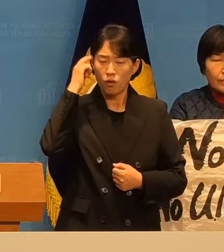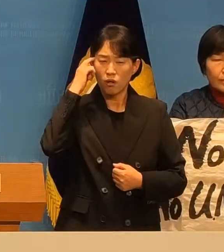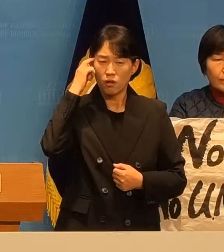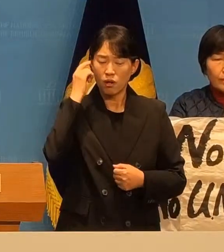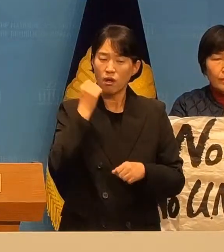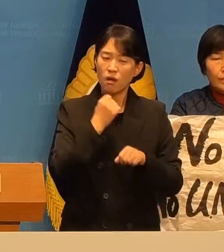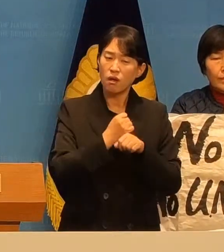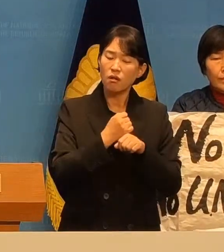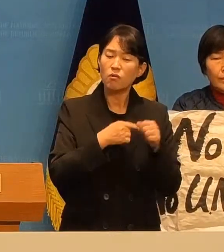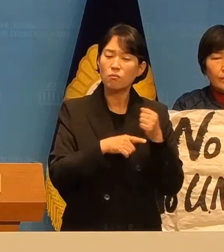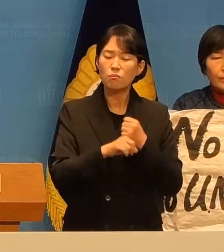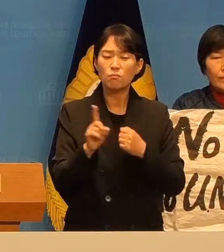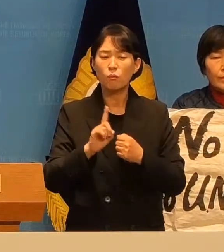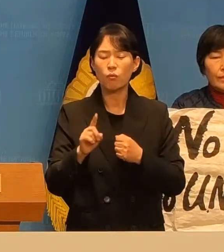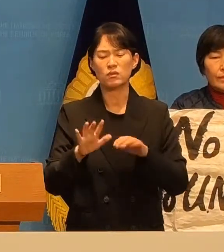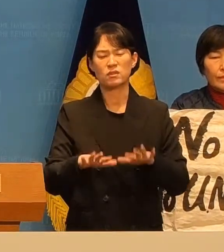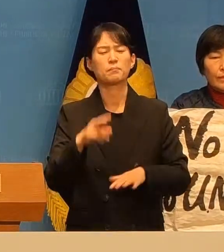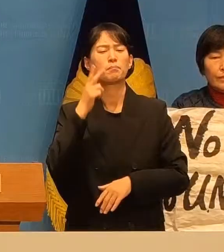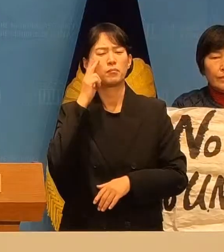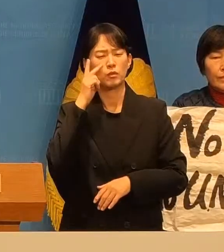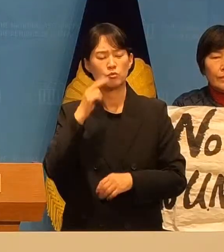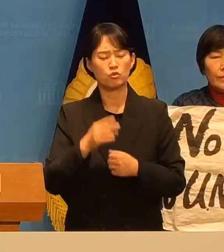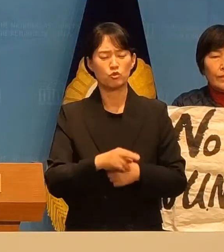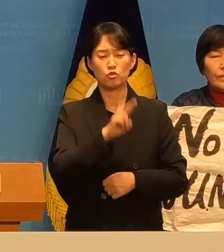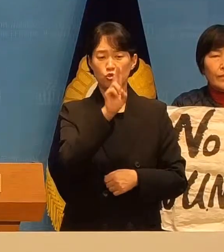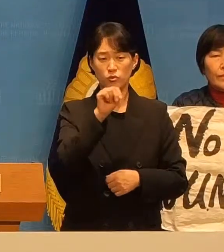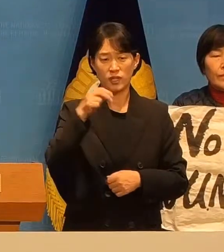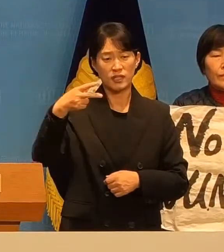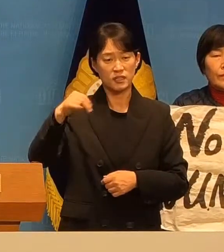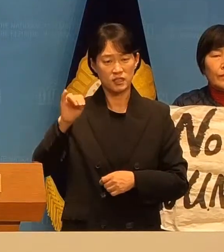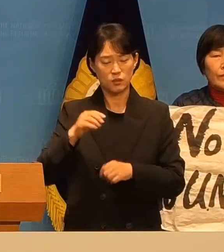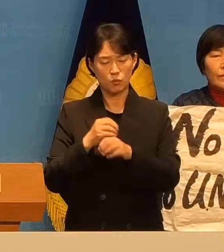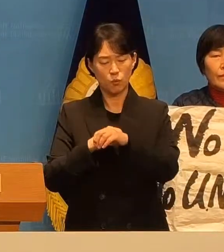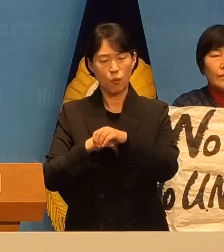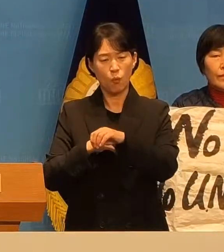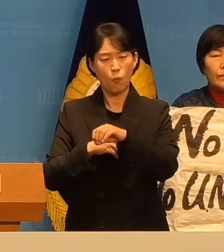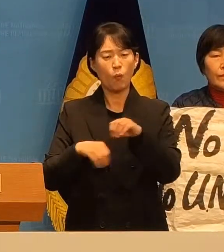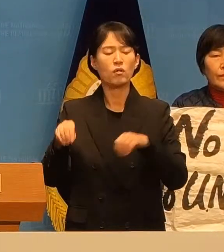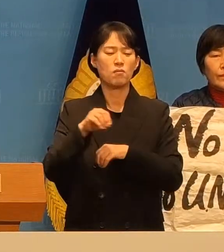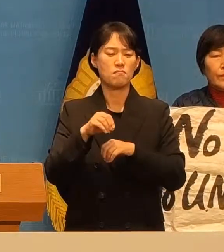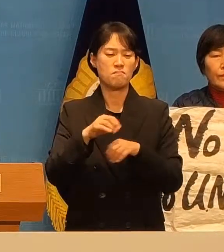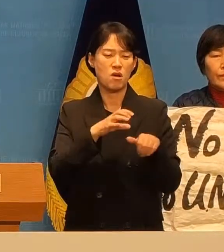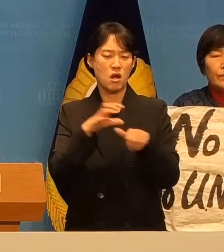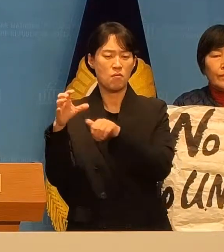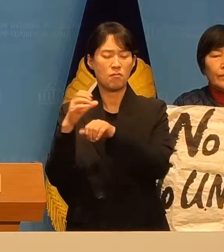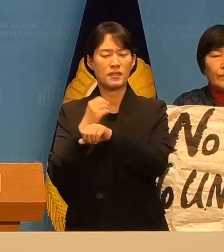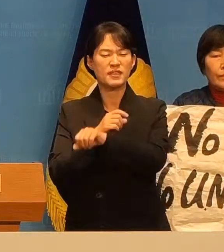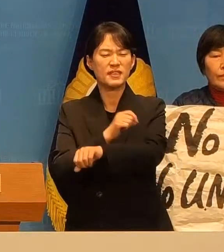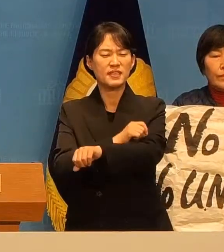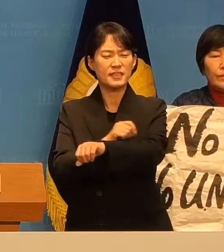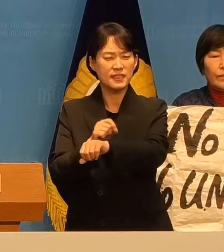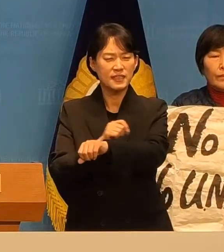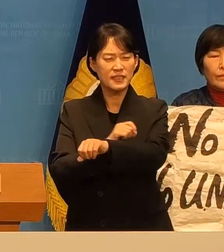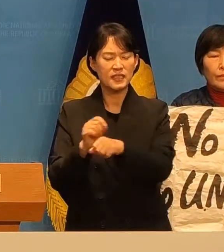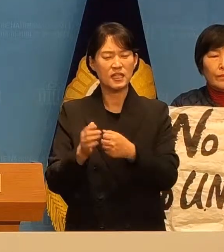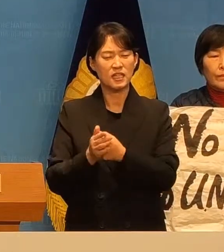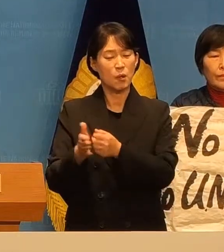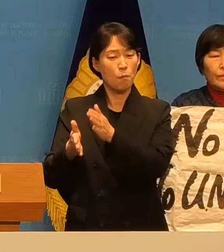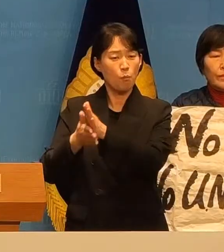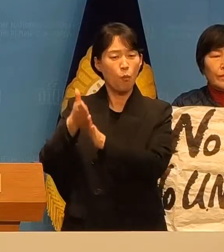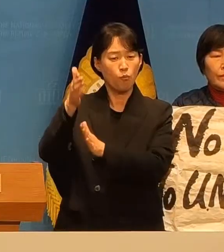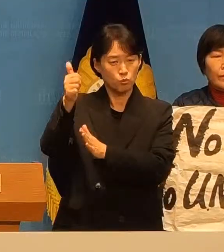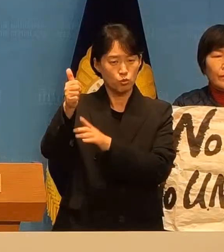하느냐? 현재 미국은 UNC를 오히려 이용해서, 특히 UNC의 본부가